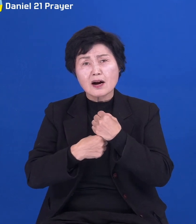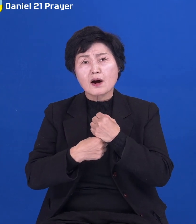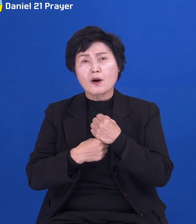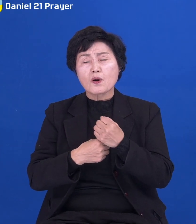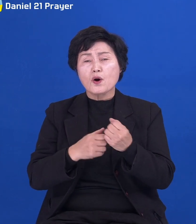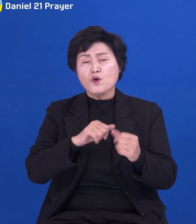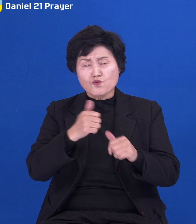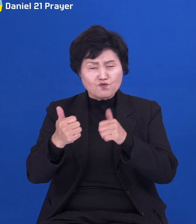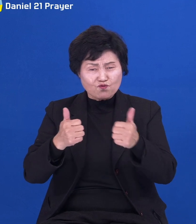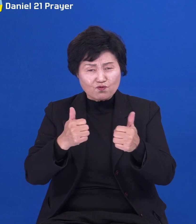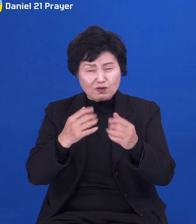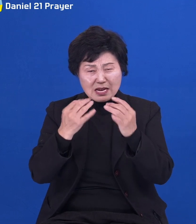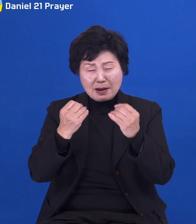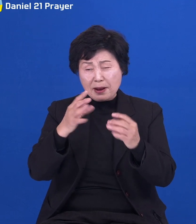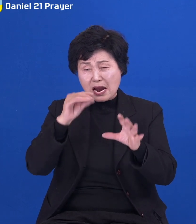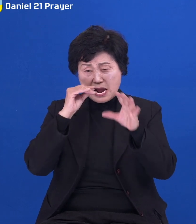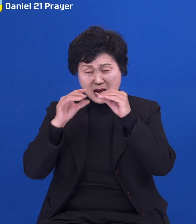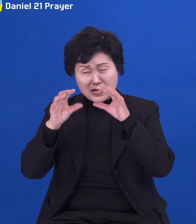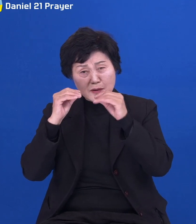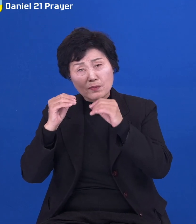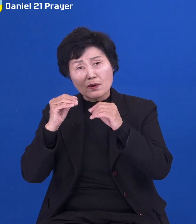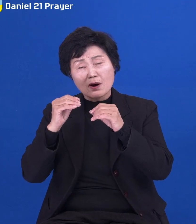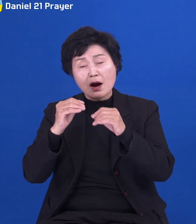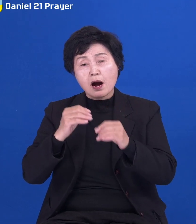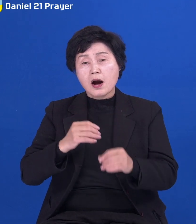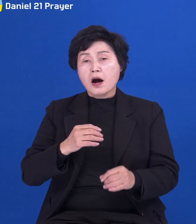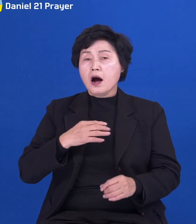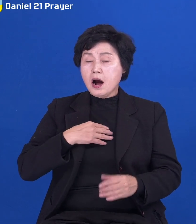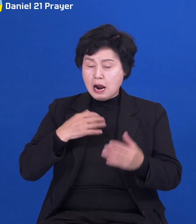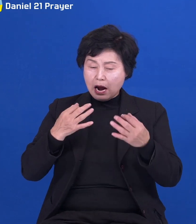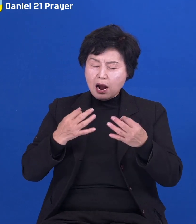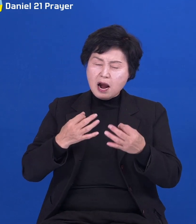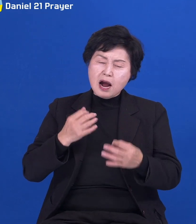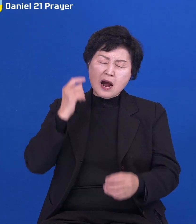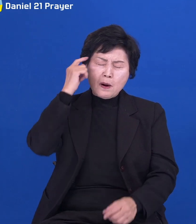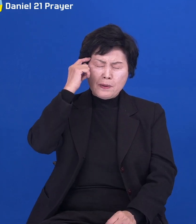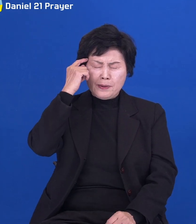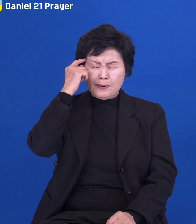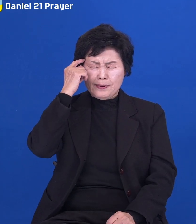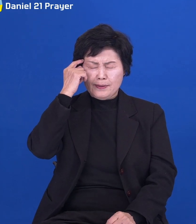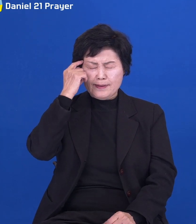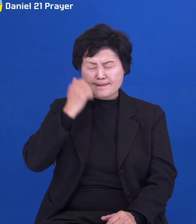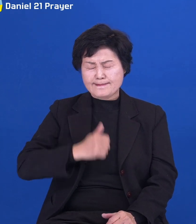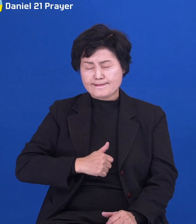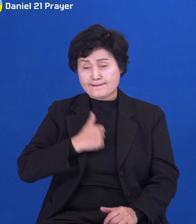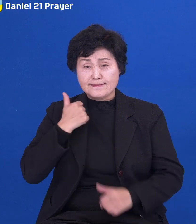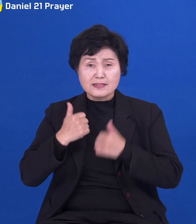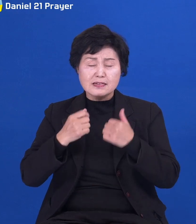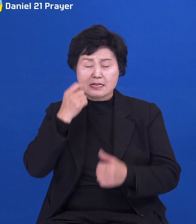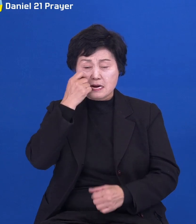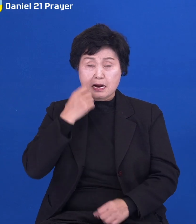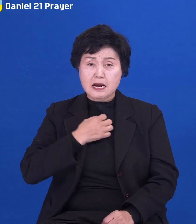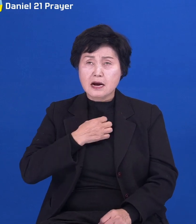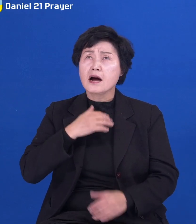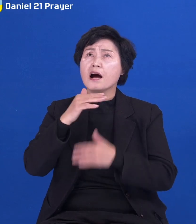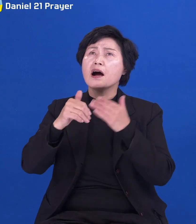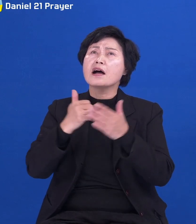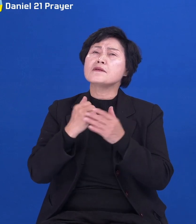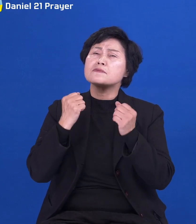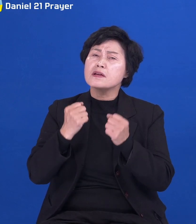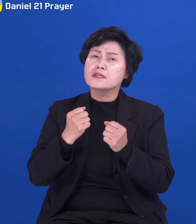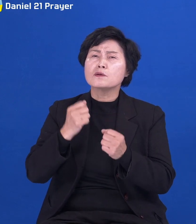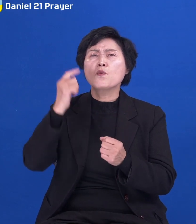많이 봐왔던 저에게는 오히려 너무 화가 났고 너무너무 슬펐어요. 하나님이 계시다면 왜 이리